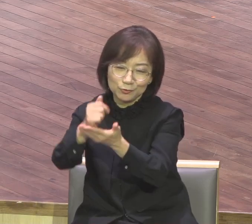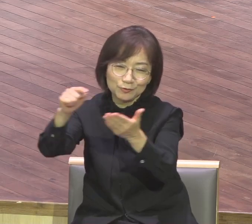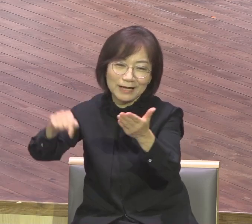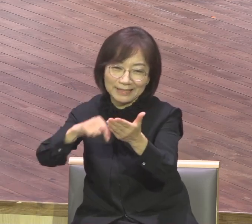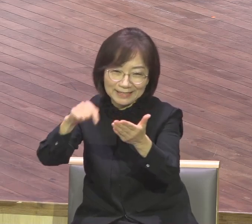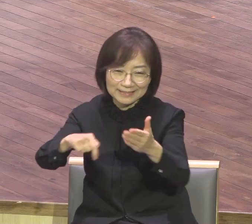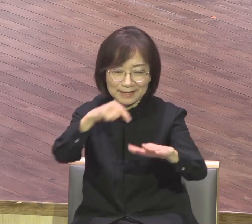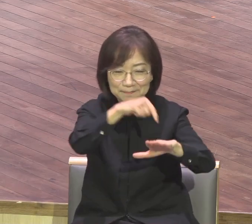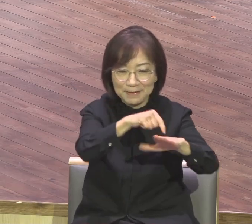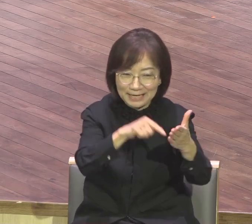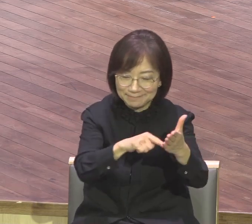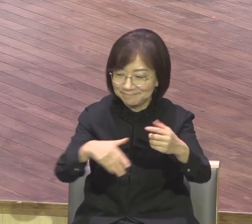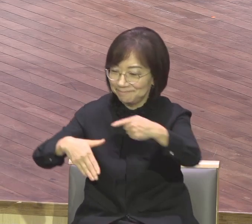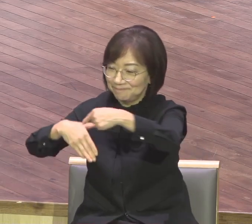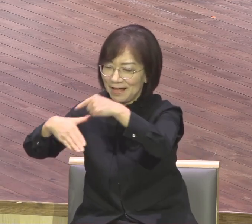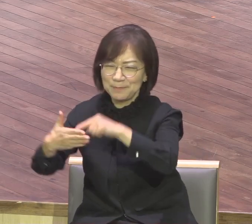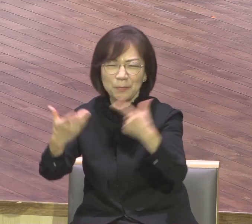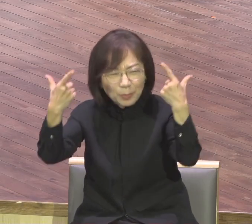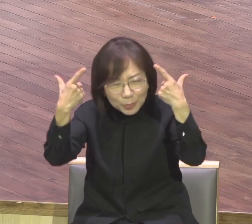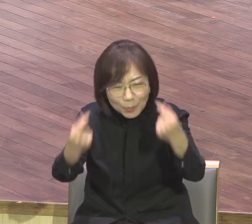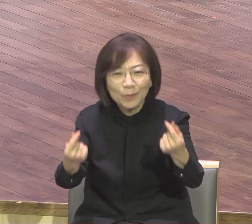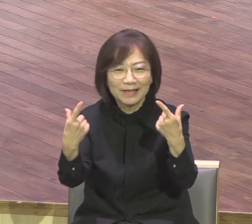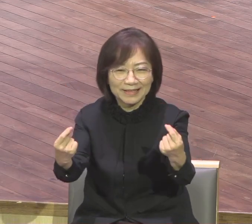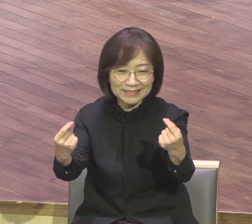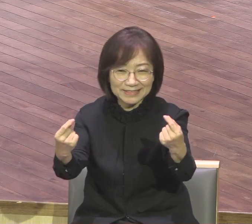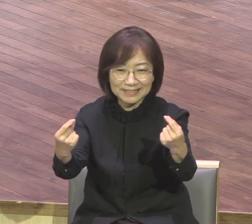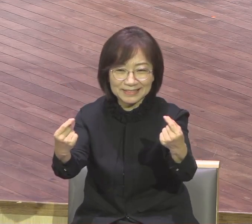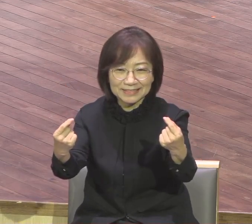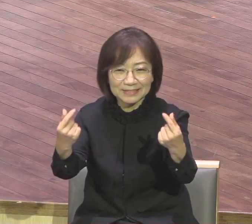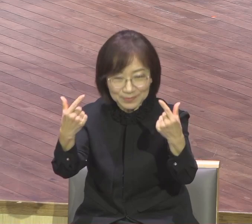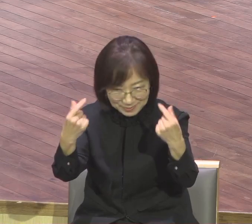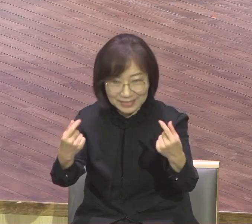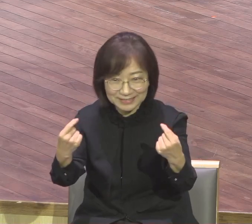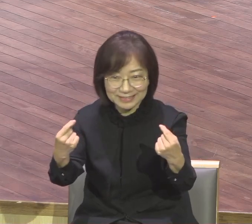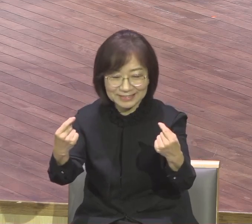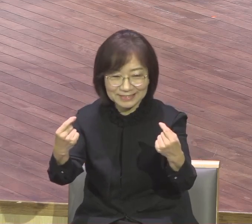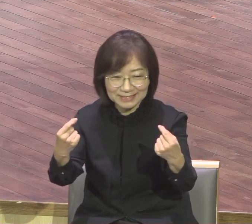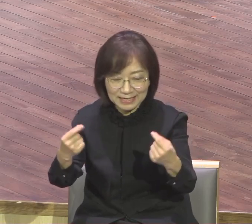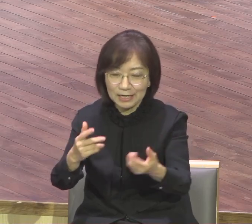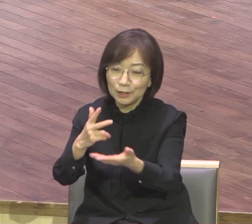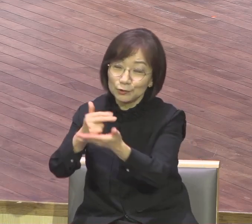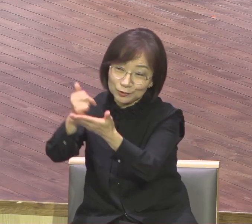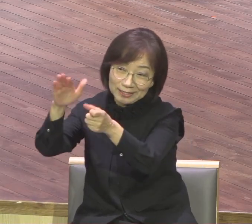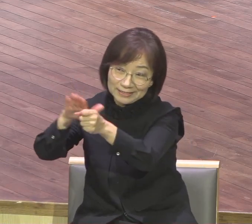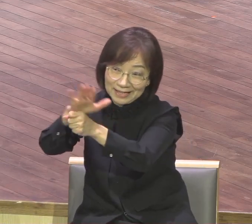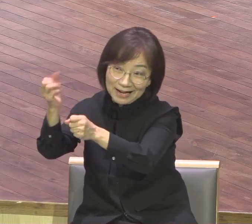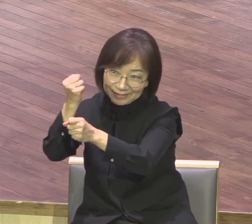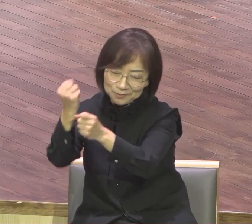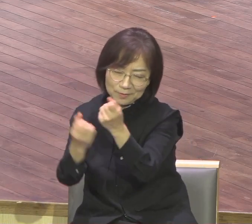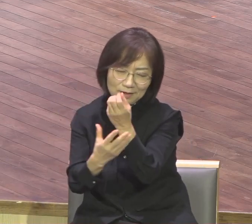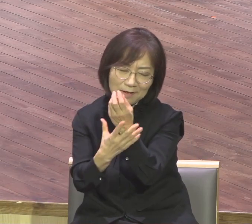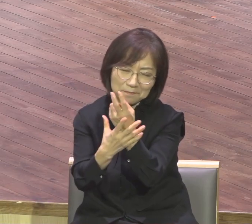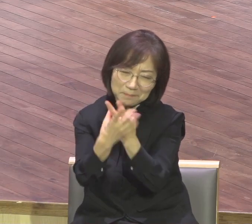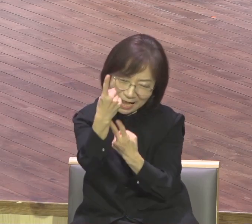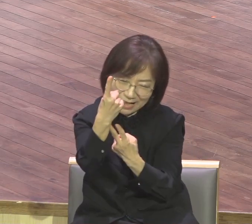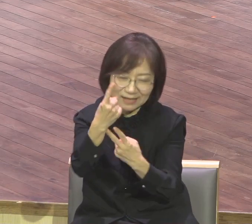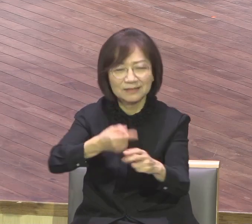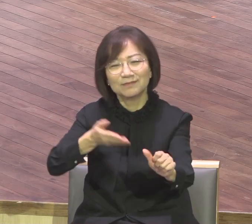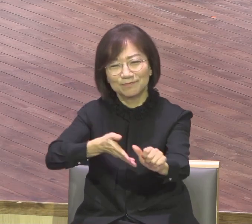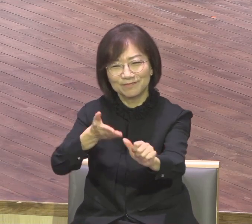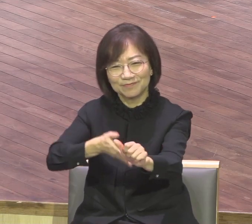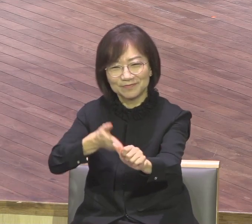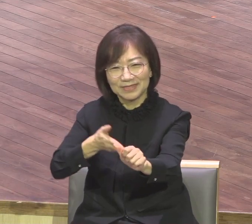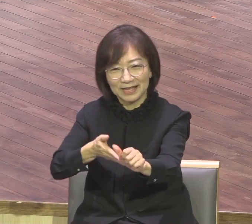품으라. Tener el mismo sentir en Cristo Jesús. 주 안에서의 사랑으로 하나 되라는 얘기죠. Que sean uno con el amor de Cristo